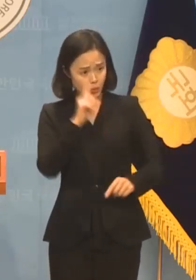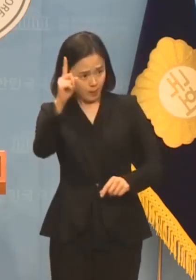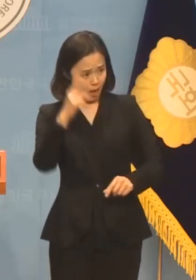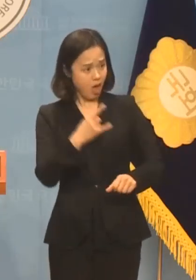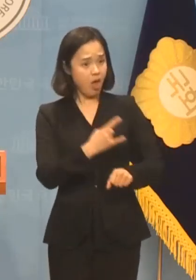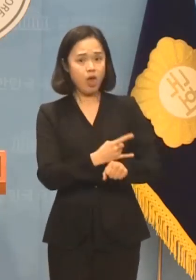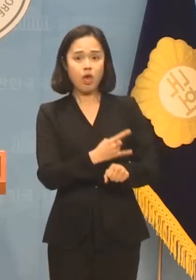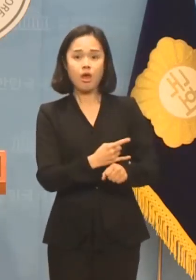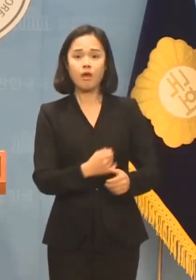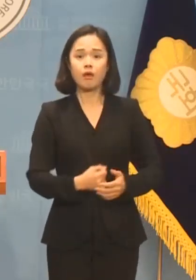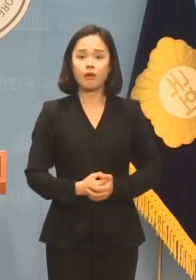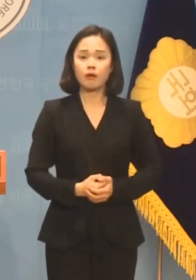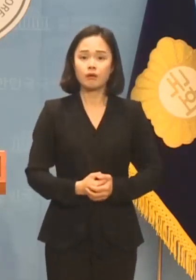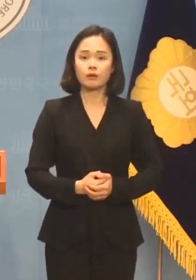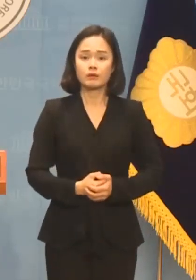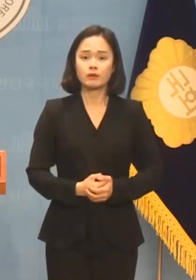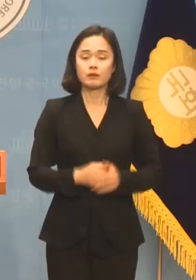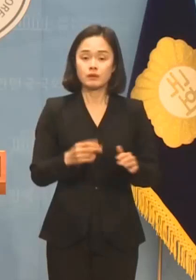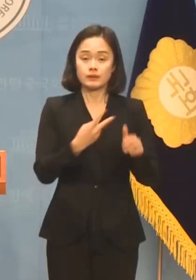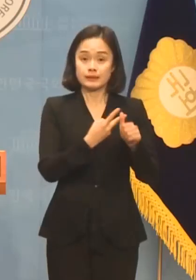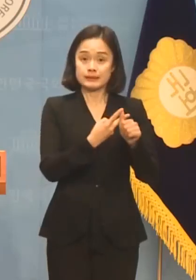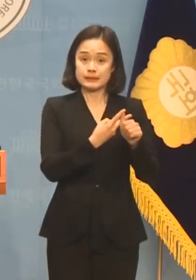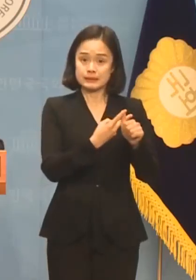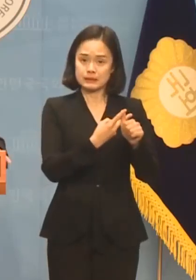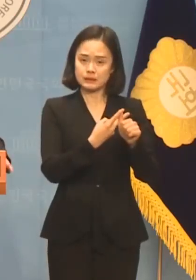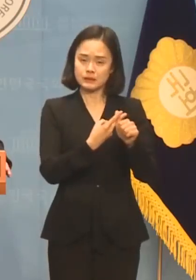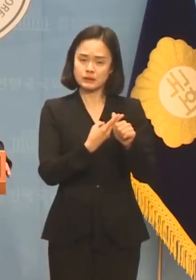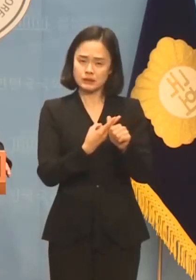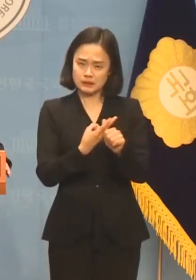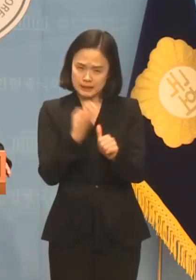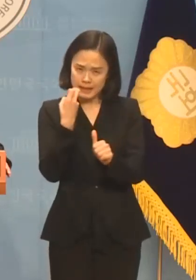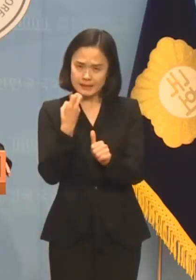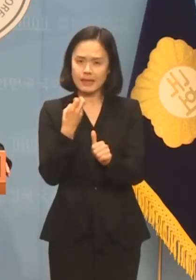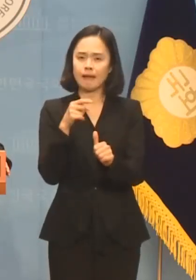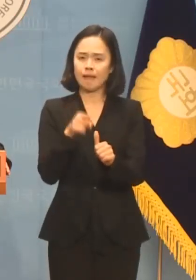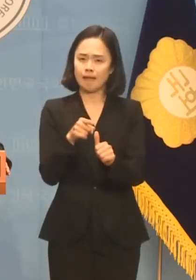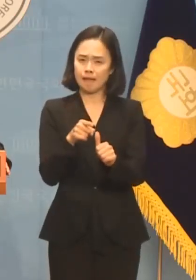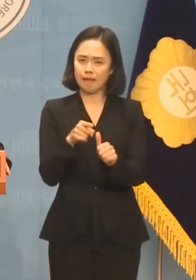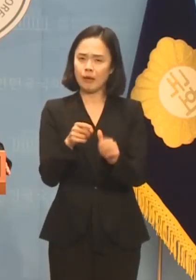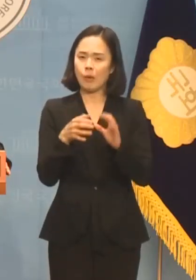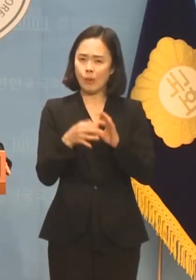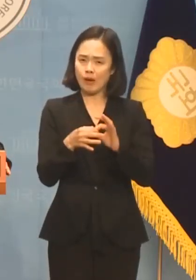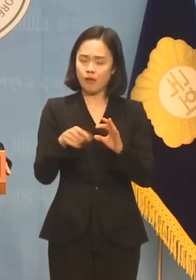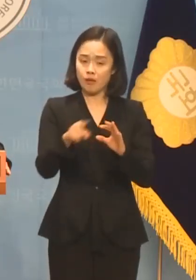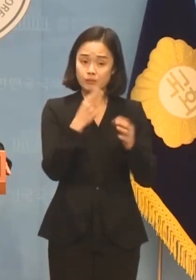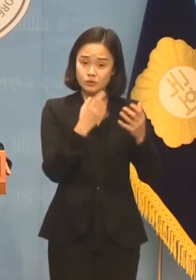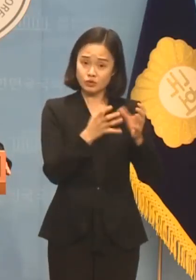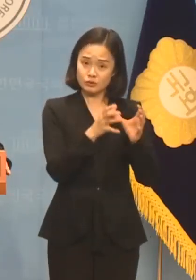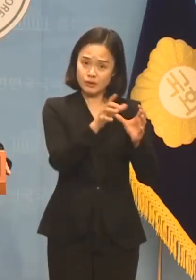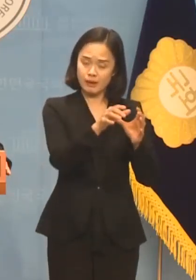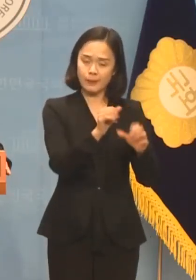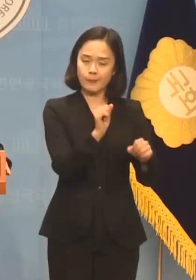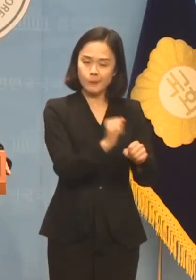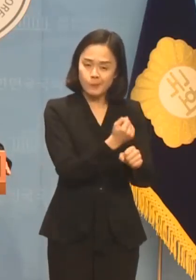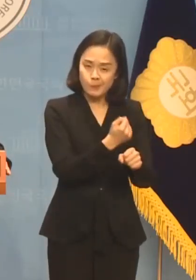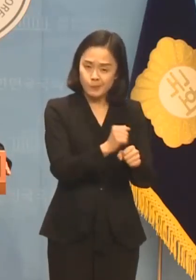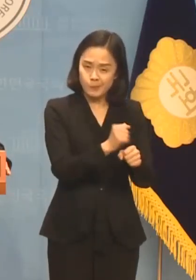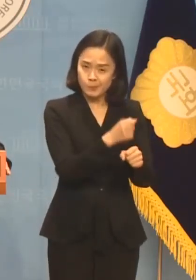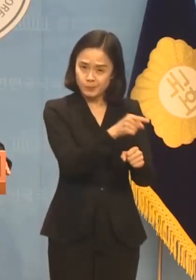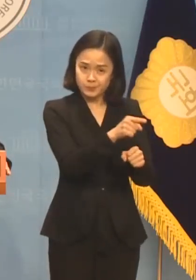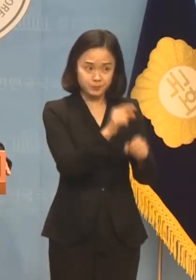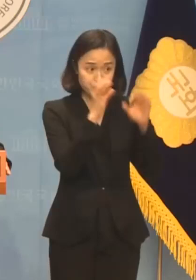둘러싼 국제 정세가 심상치 않습니다. 민주당 등 야6당이 발의한 1차 국회 탄핵